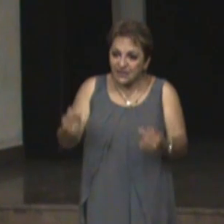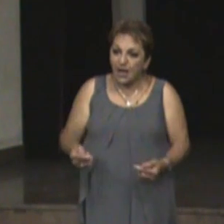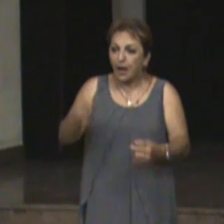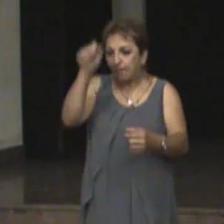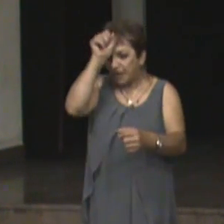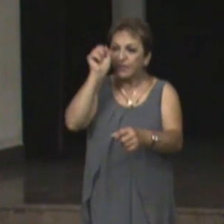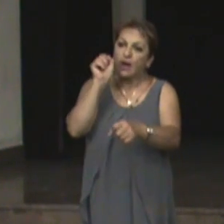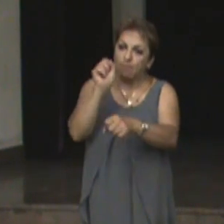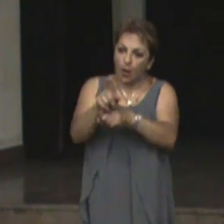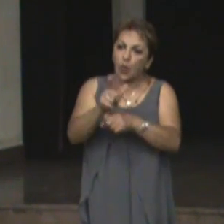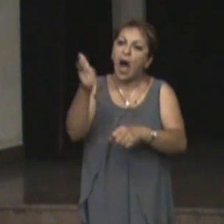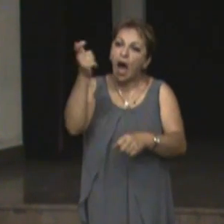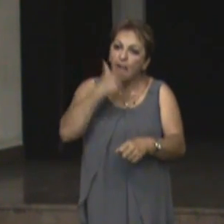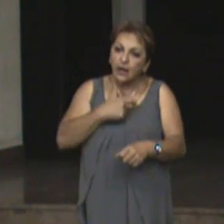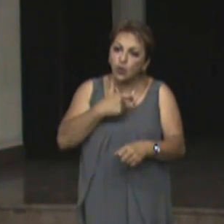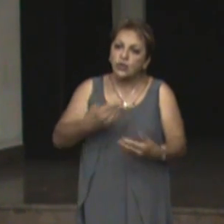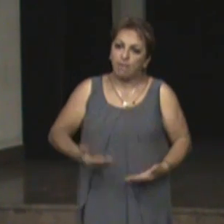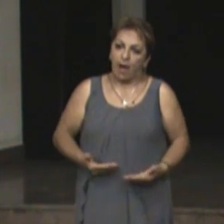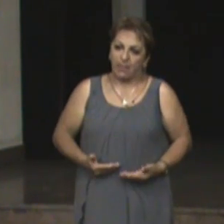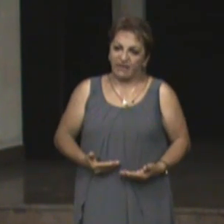և հարակիմության ապրված կյանք։